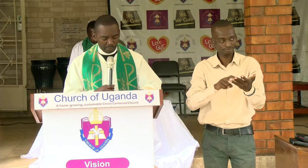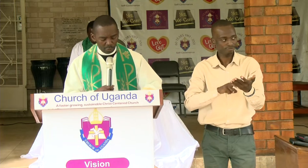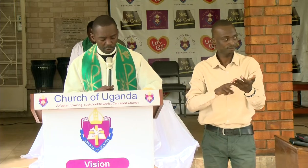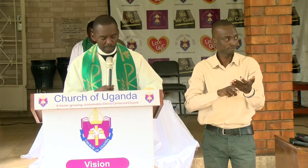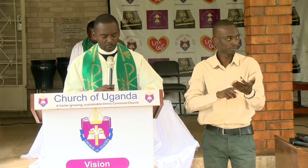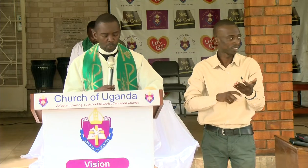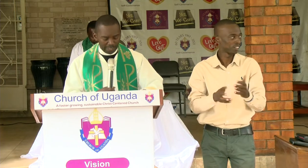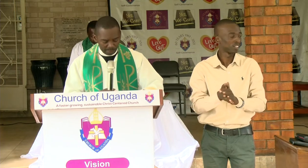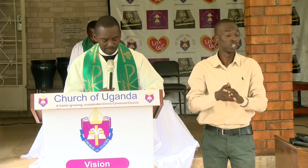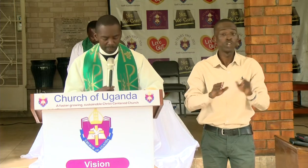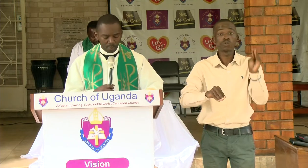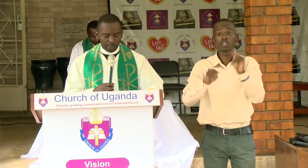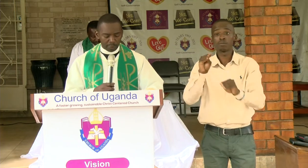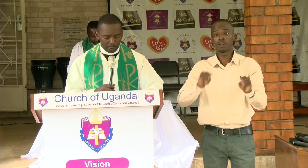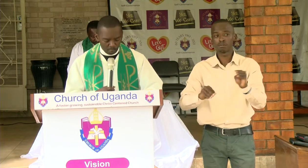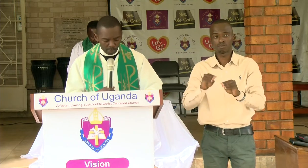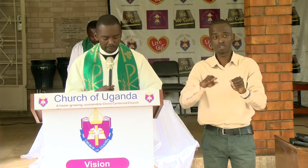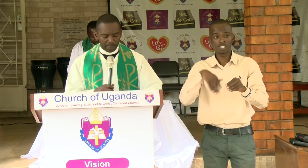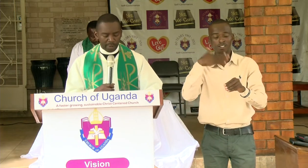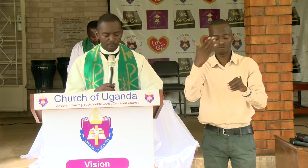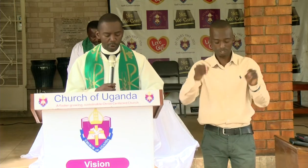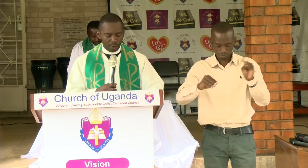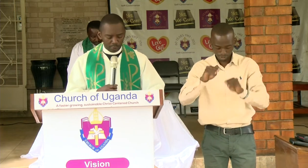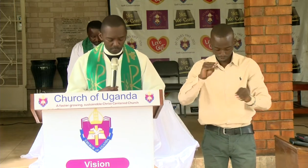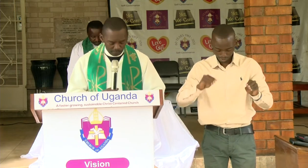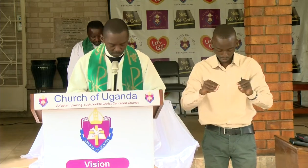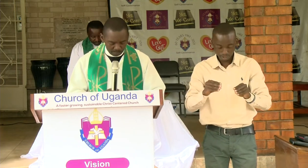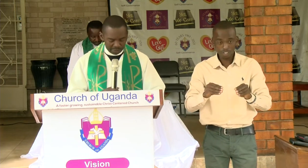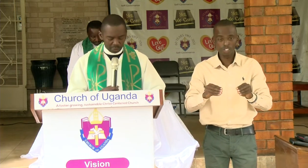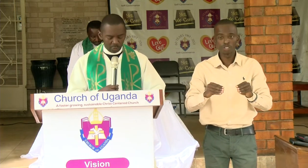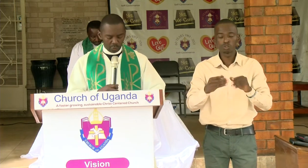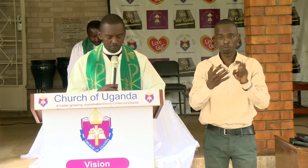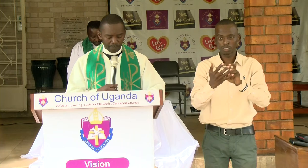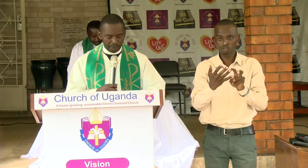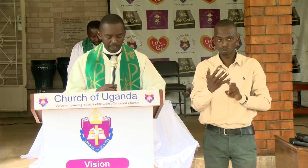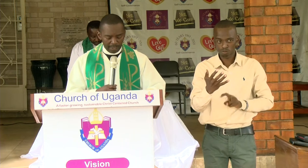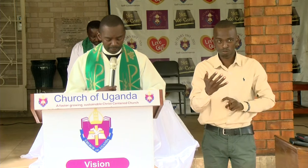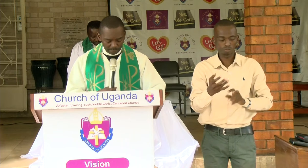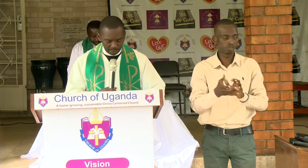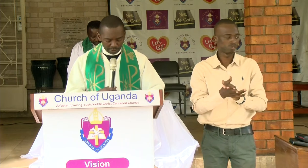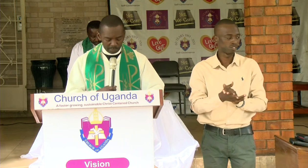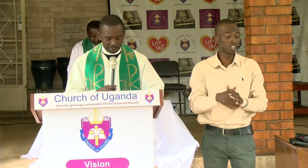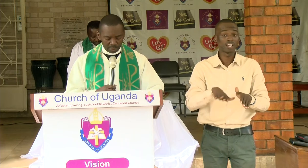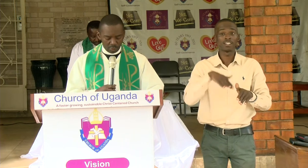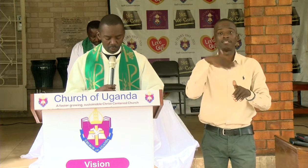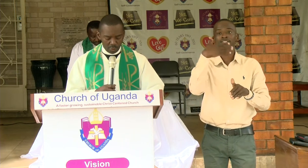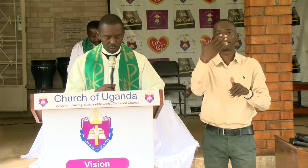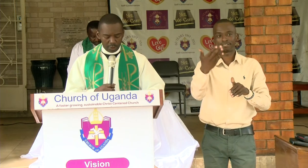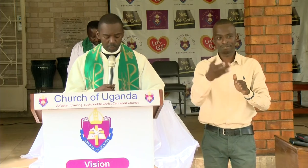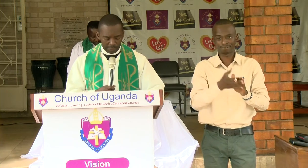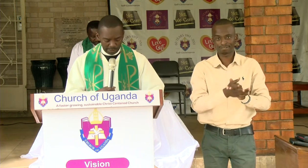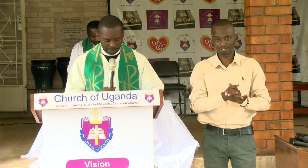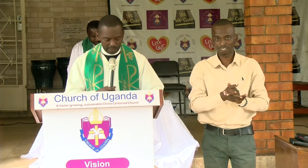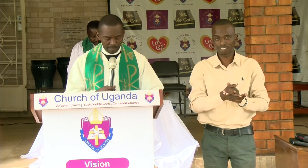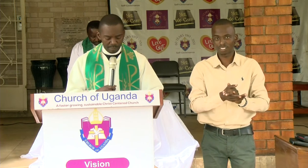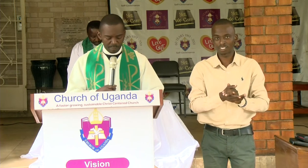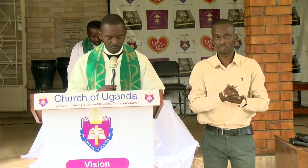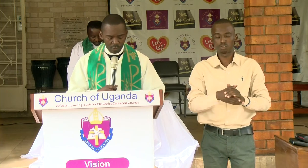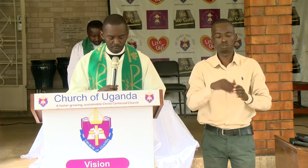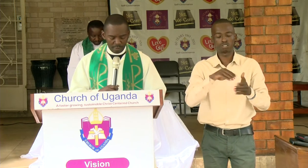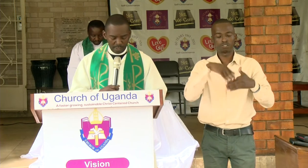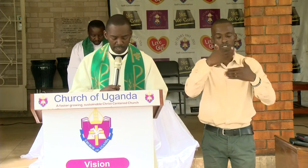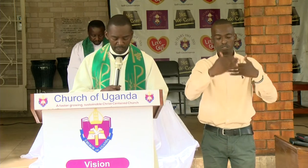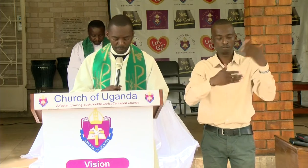lunatuma tuyimba oluyimba. Tuweeyo ebirabo, bwe tumala okuwaayo ebirabo tusome ekitundu ate bwe tunaasoma ekitundu tugende